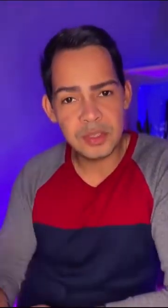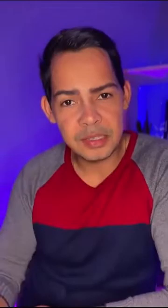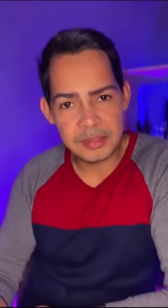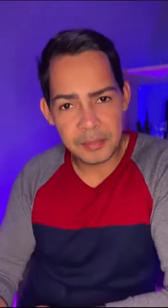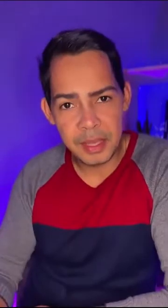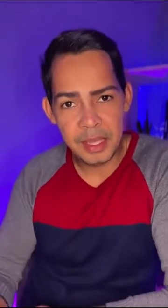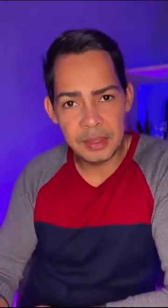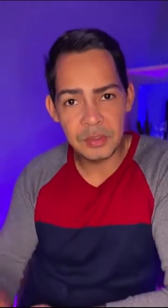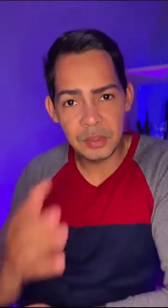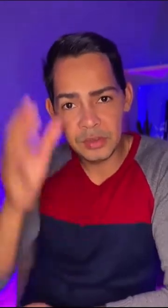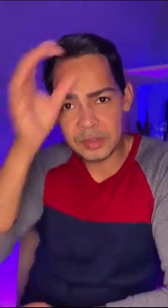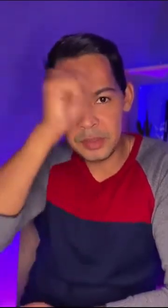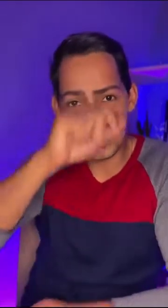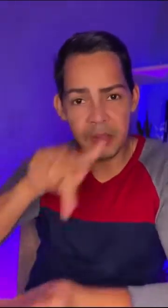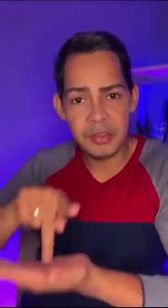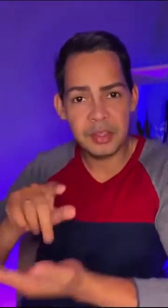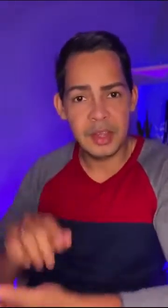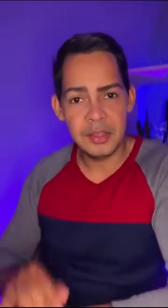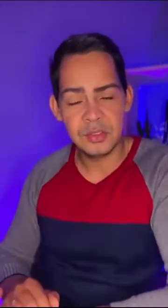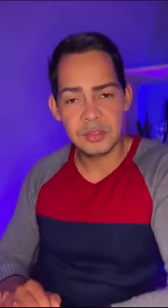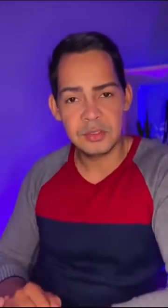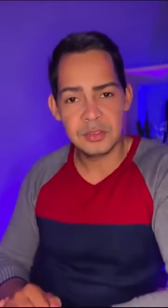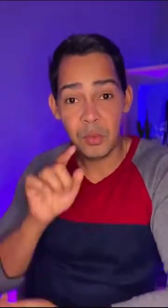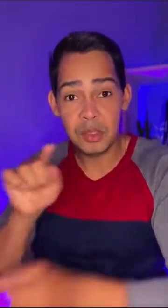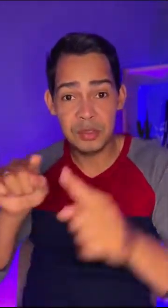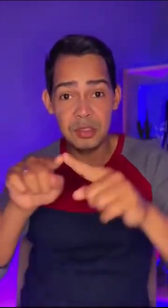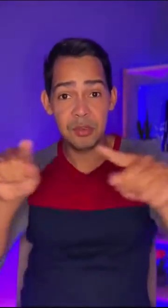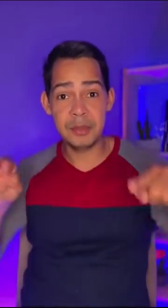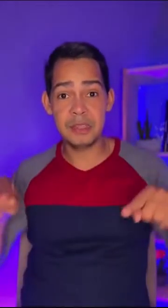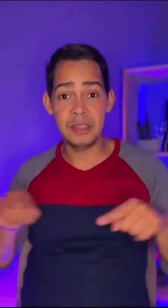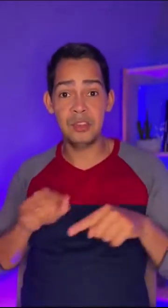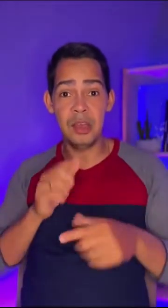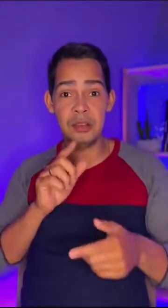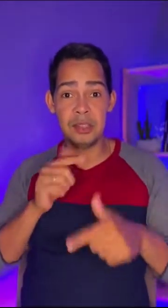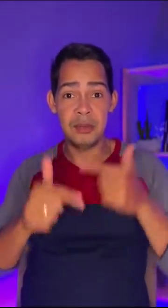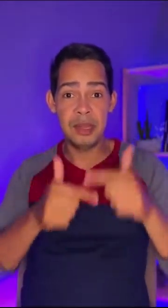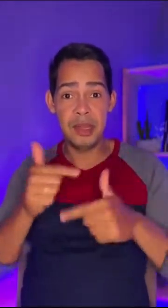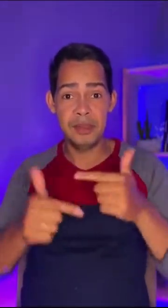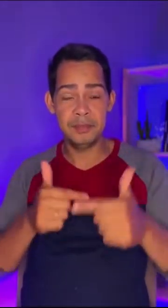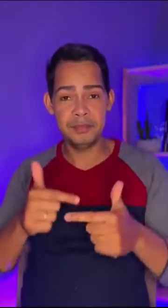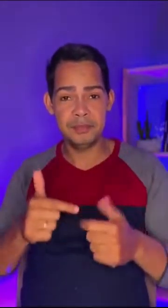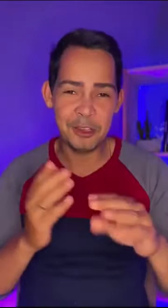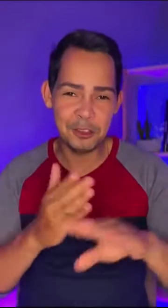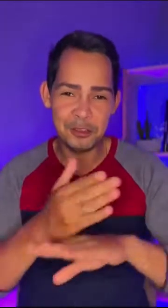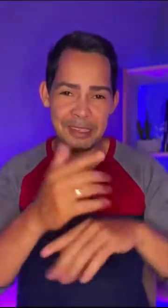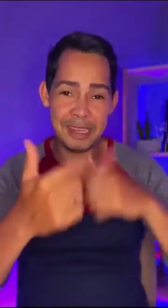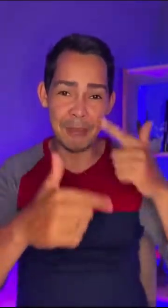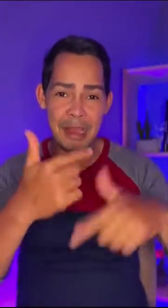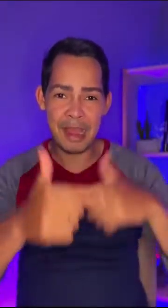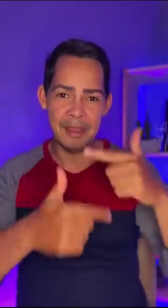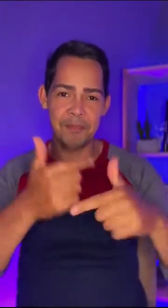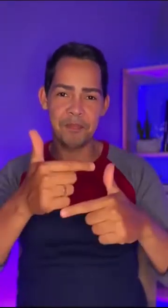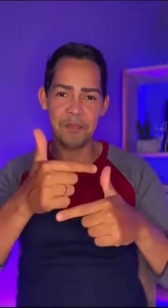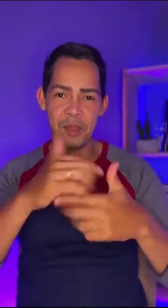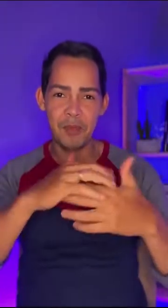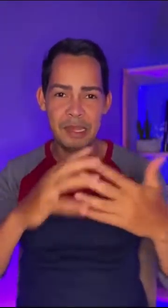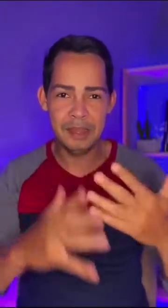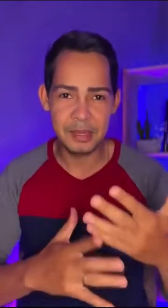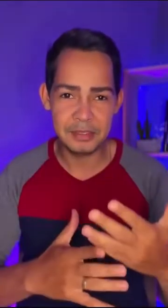vai saber se o que você aprendeu é verdade? Quando você for passar sala de aula, trabalhar? Quando a gente vai trabalhar com a